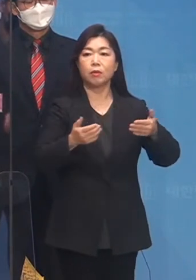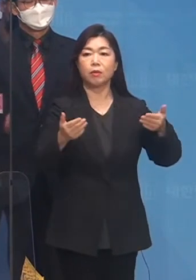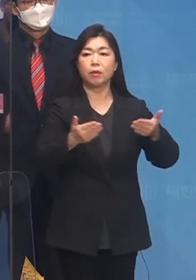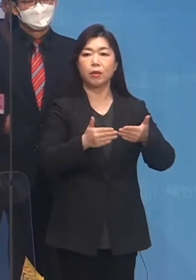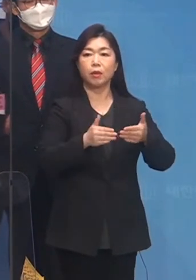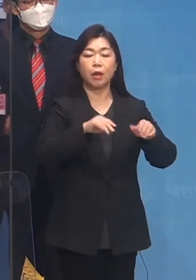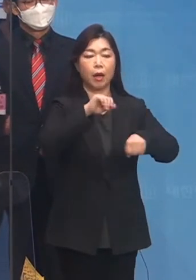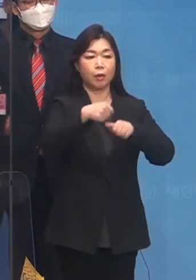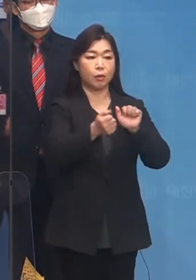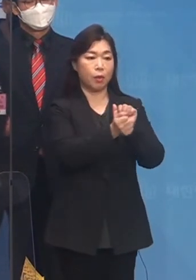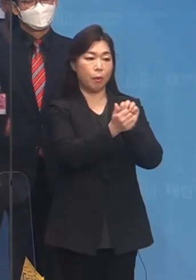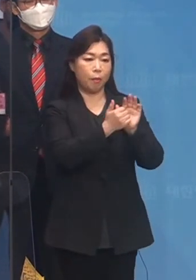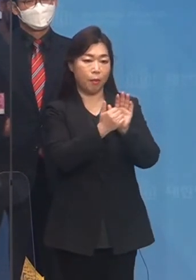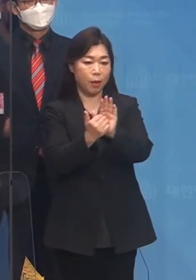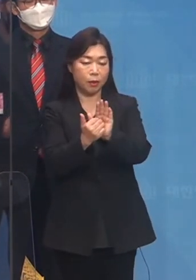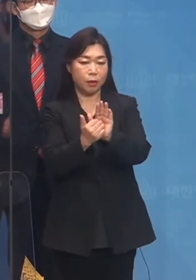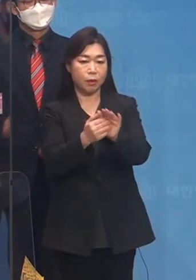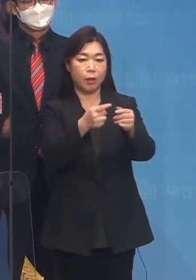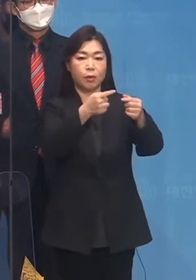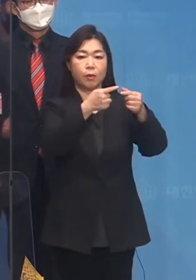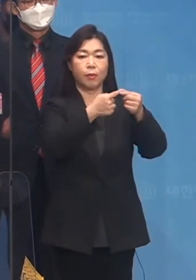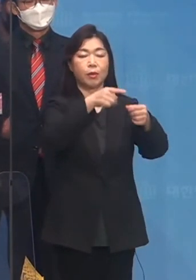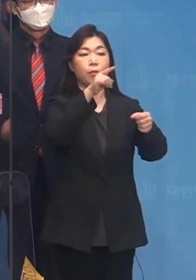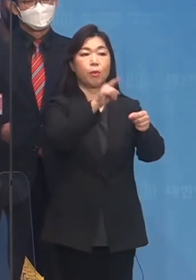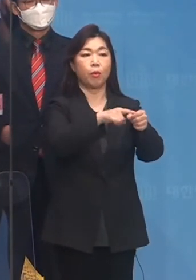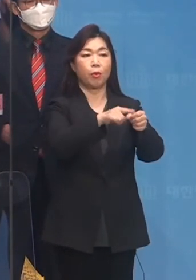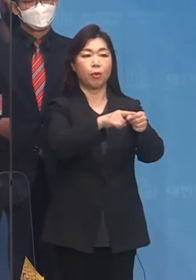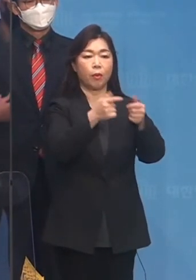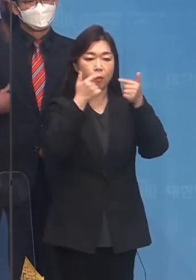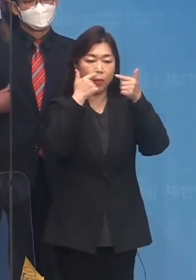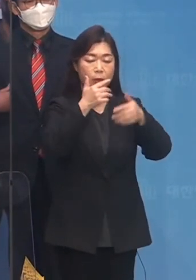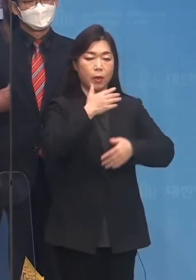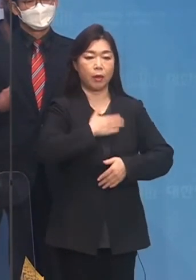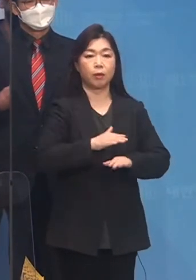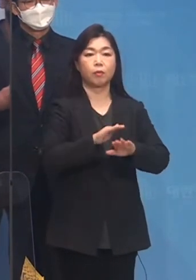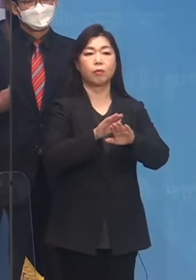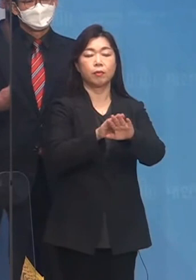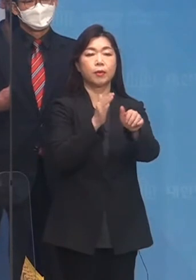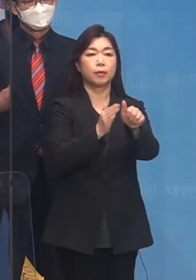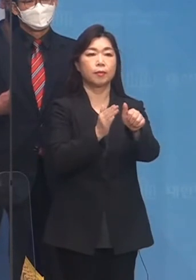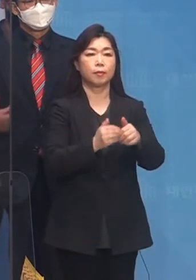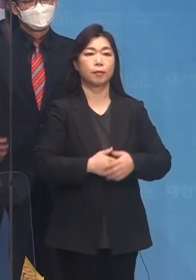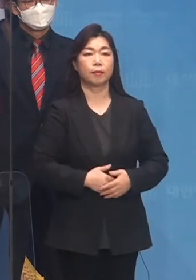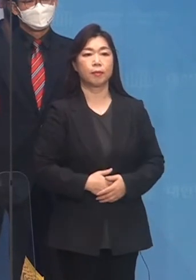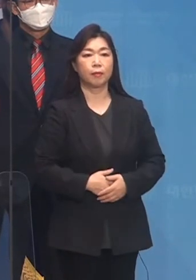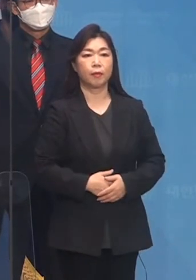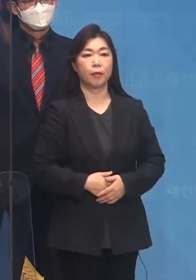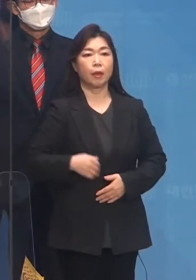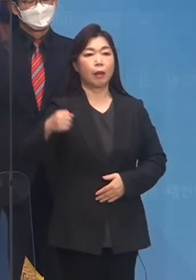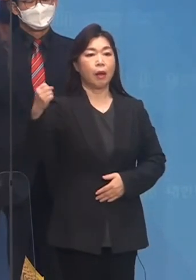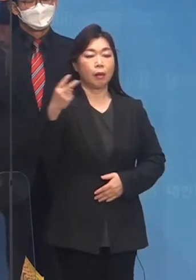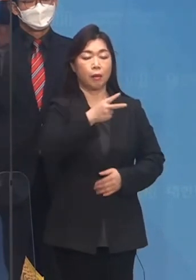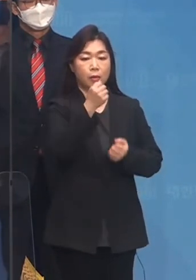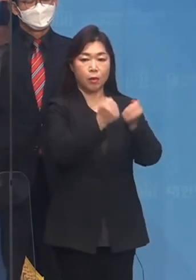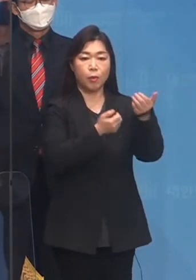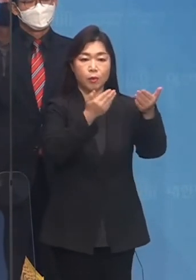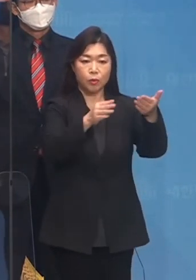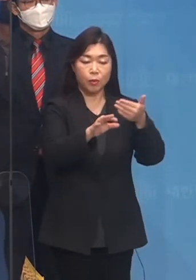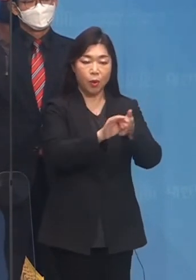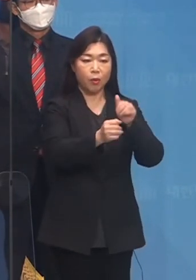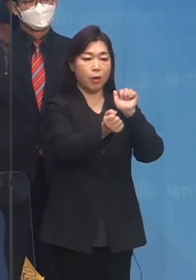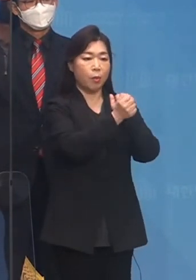가축 방역의 첫 번째 목표라는 것을 명심하기 바랍니다. 다시 말해